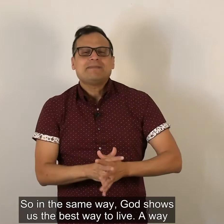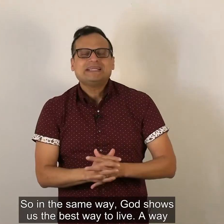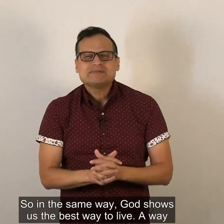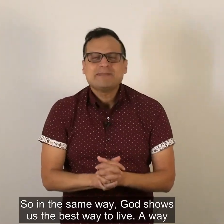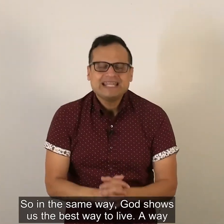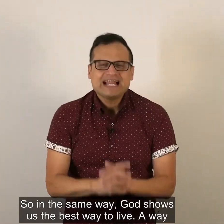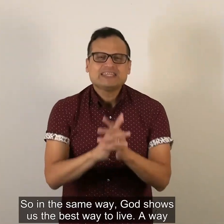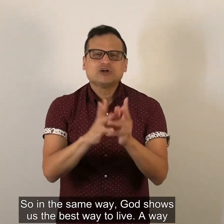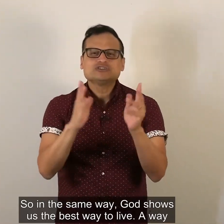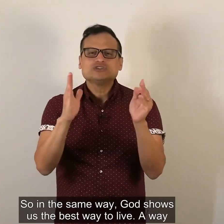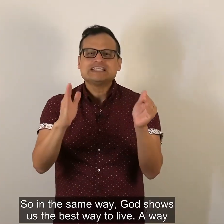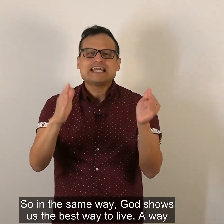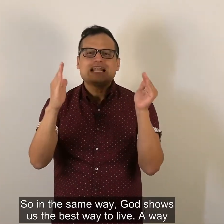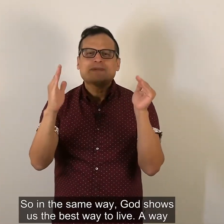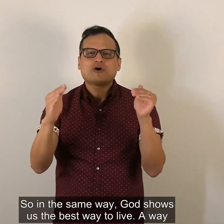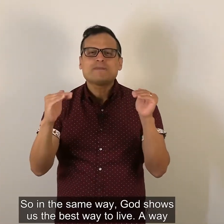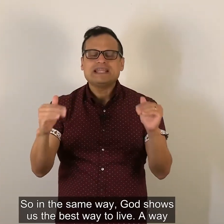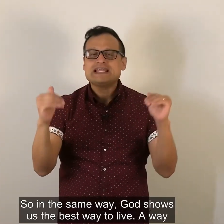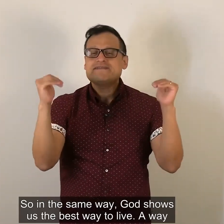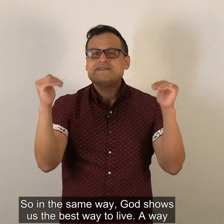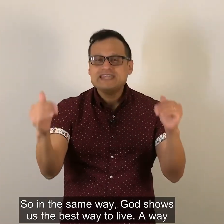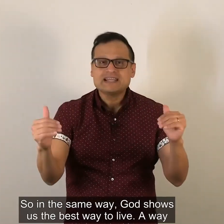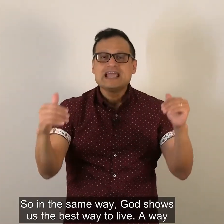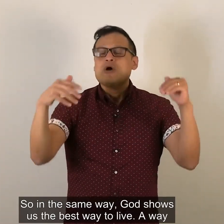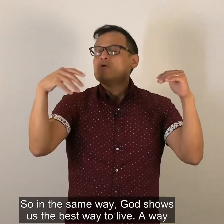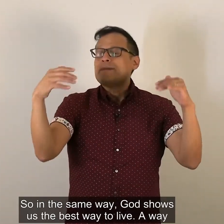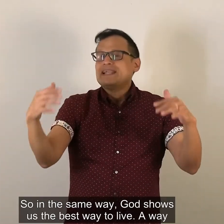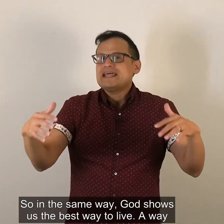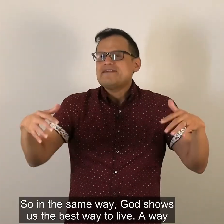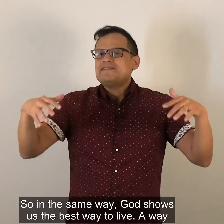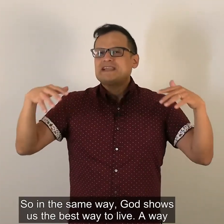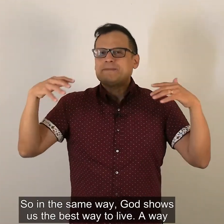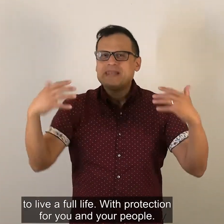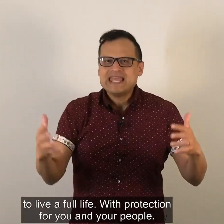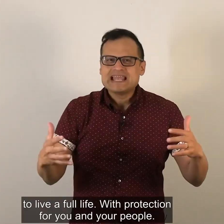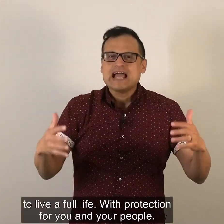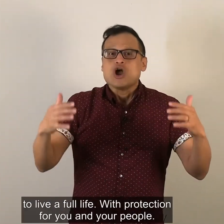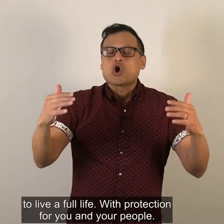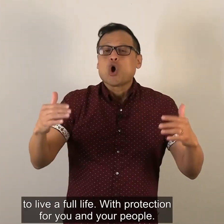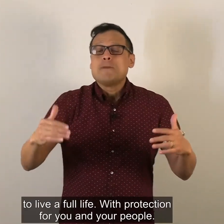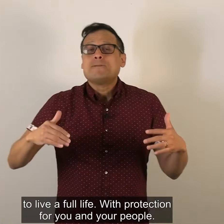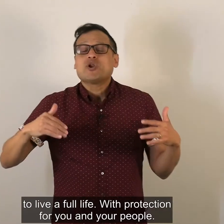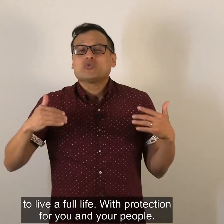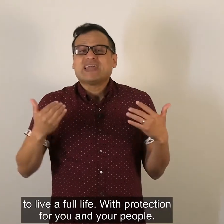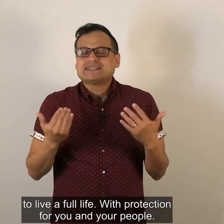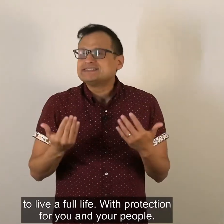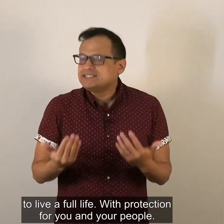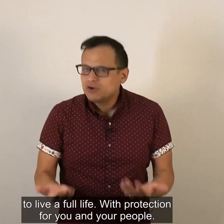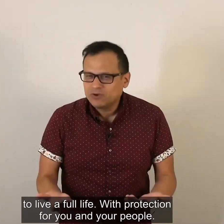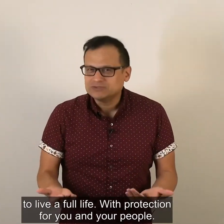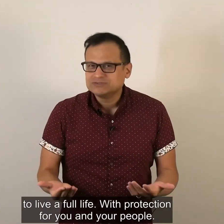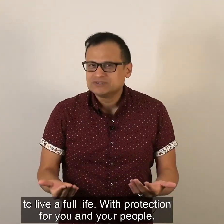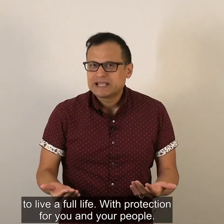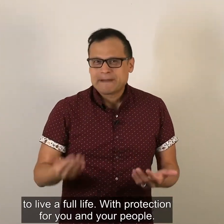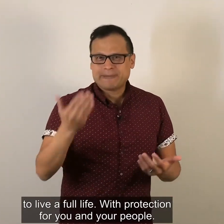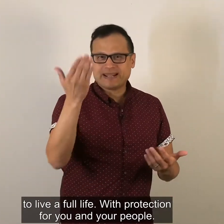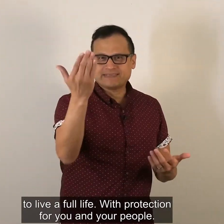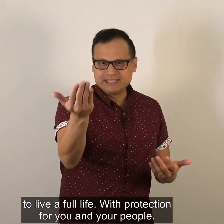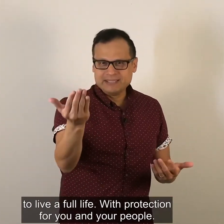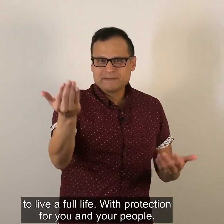misma manera, Dios nos señala la mejor manera de vivir, una manera de vivir plena con protección para ti